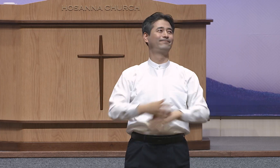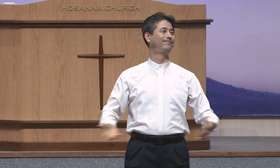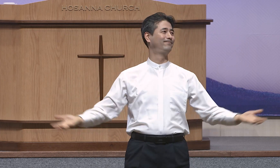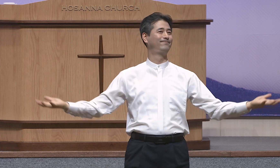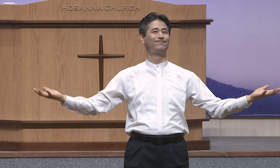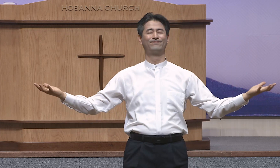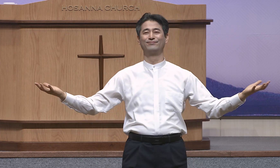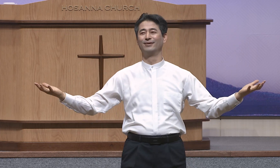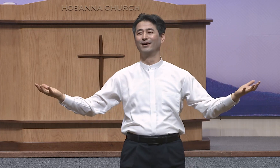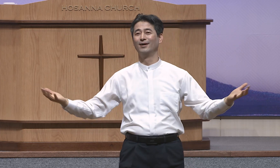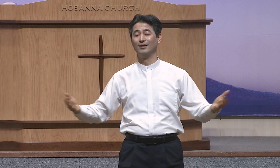사실